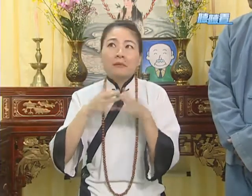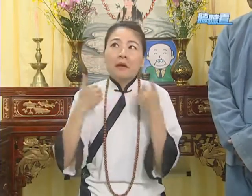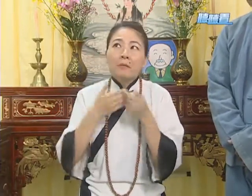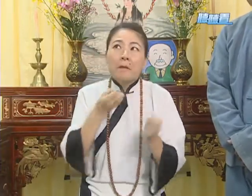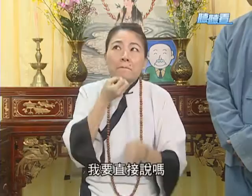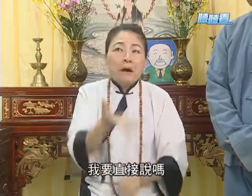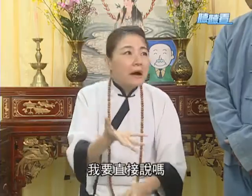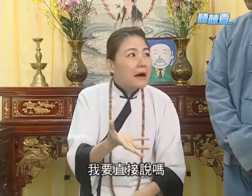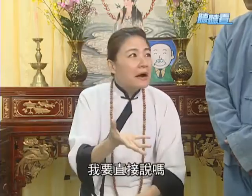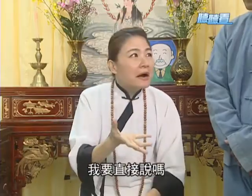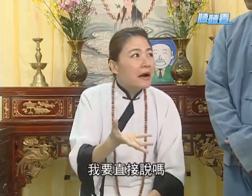我要直接说吗？